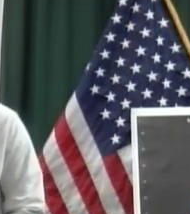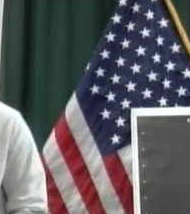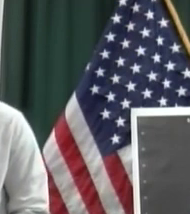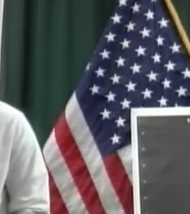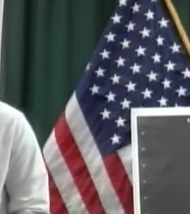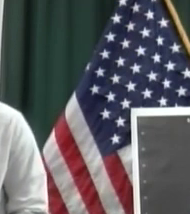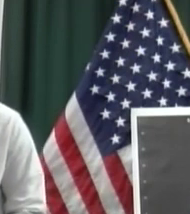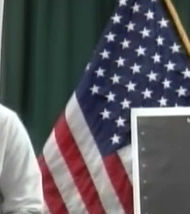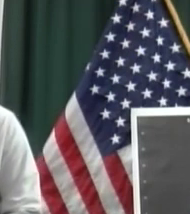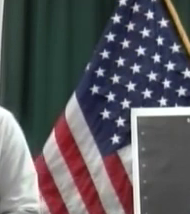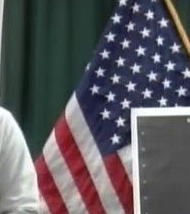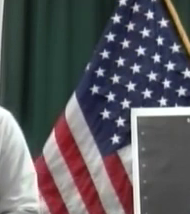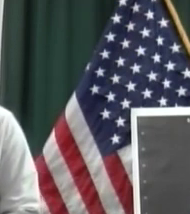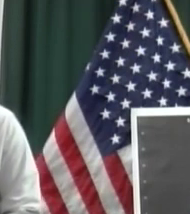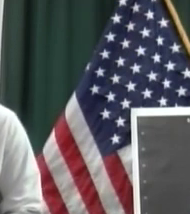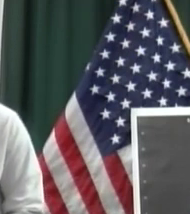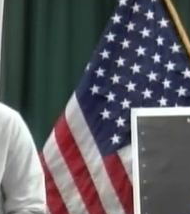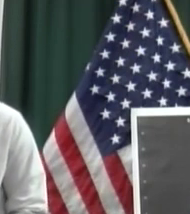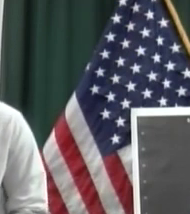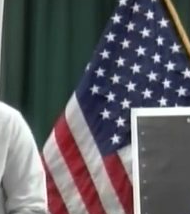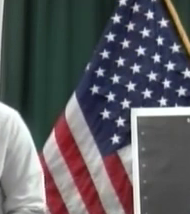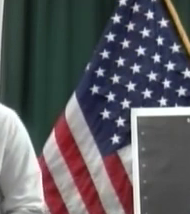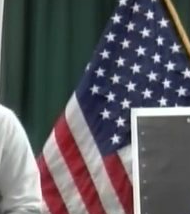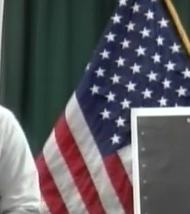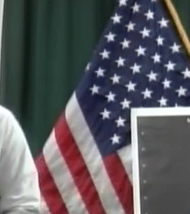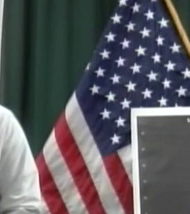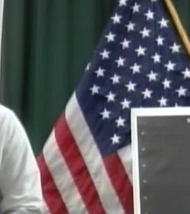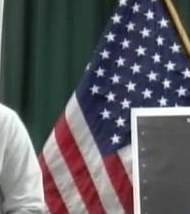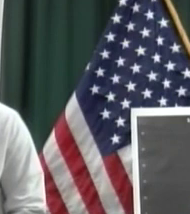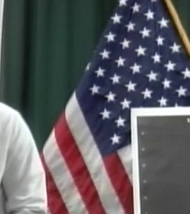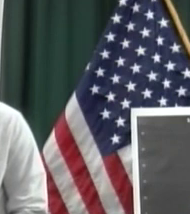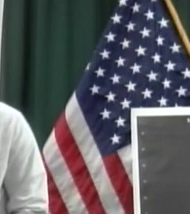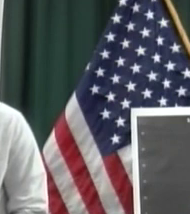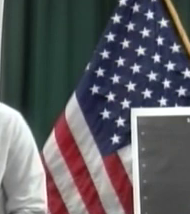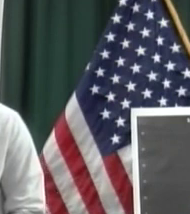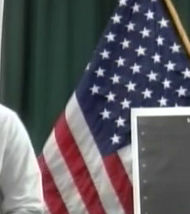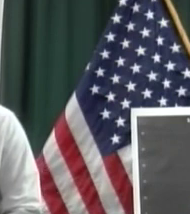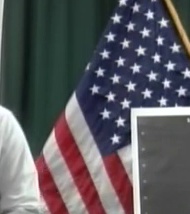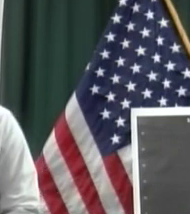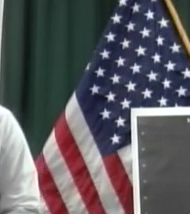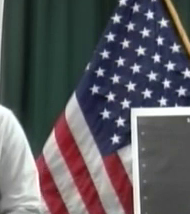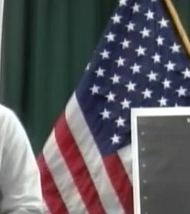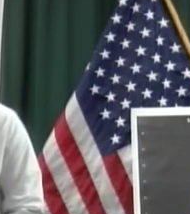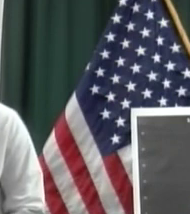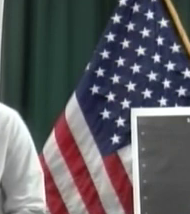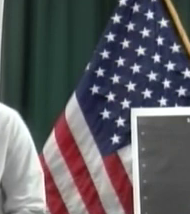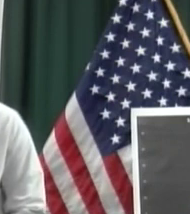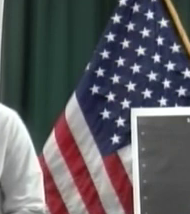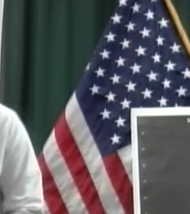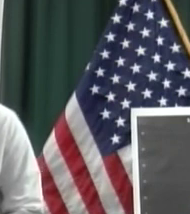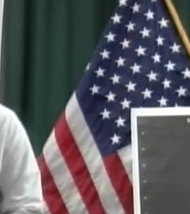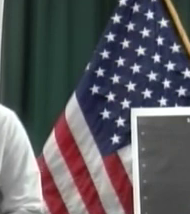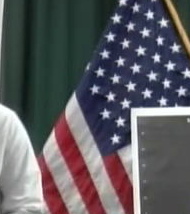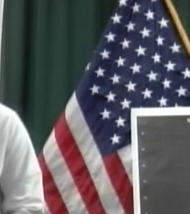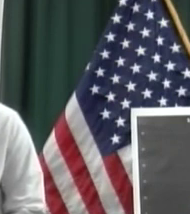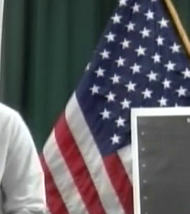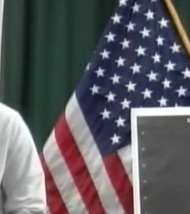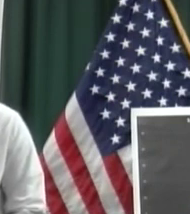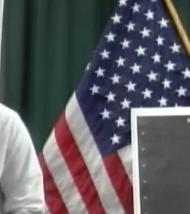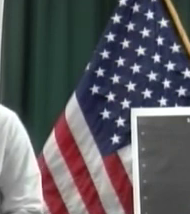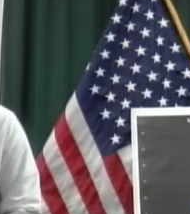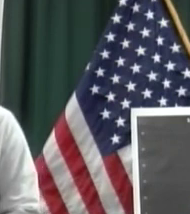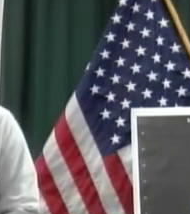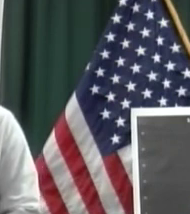verá, revisará de nuevo. Si ven algún fuego, algún tipo de